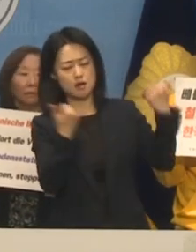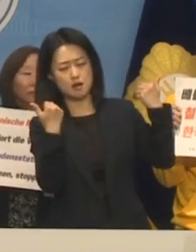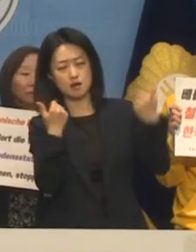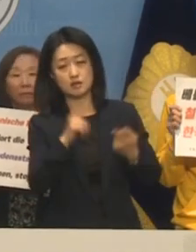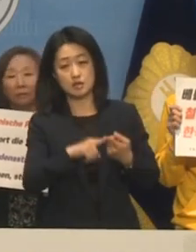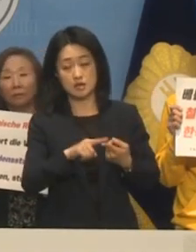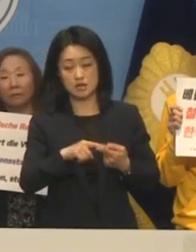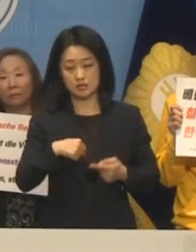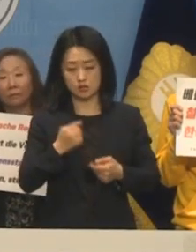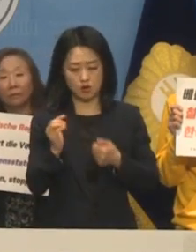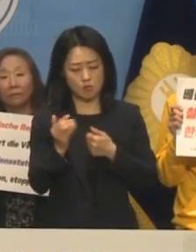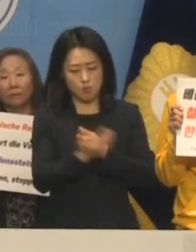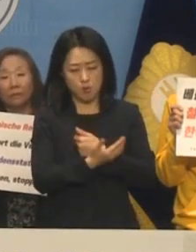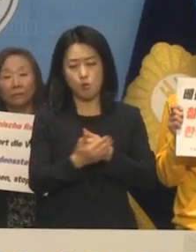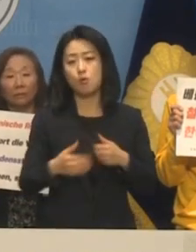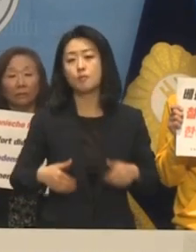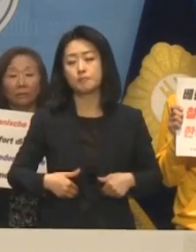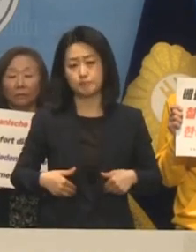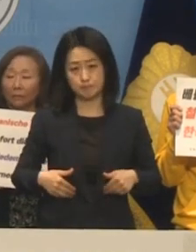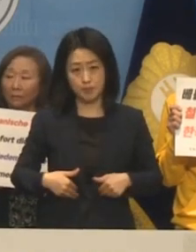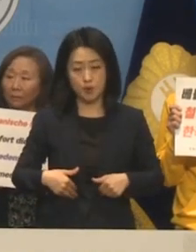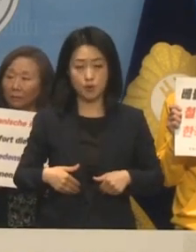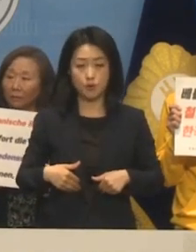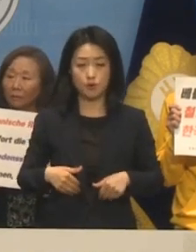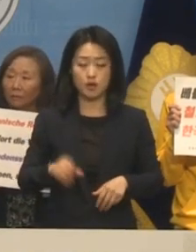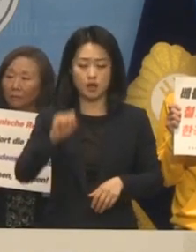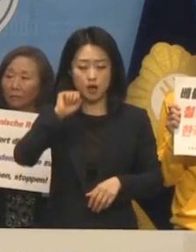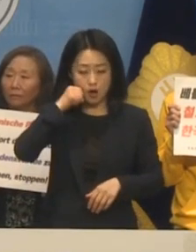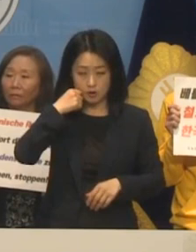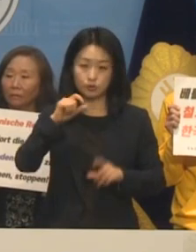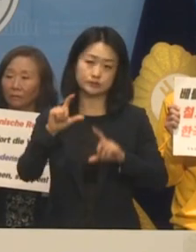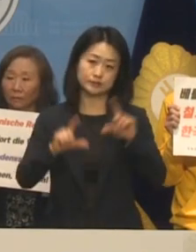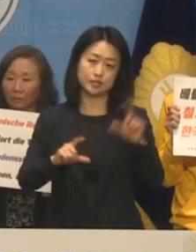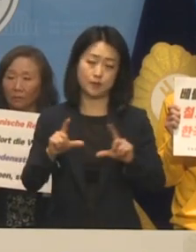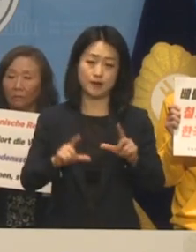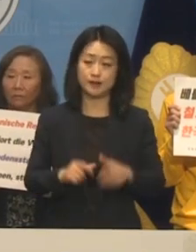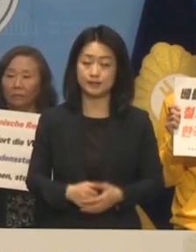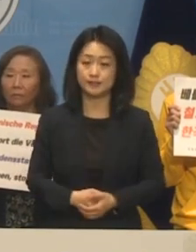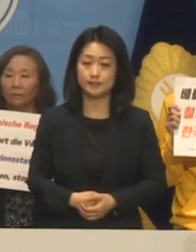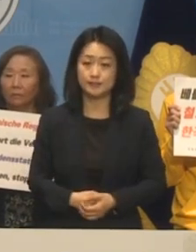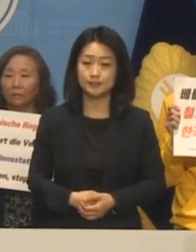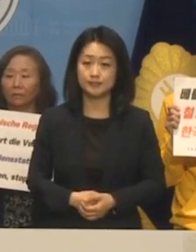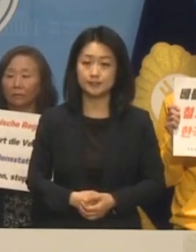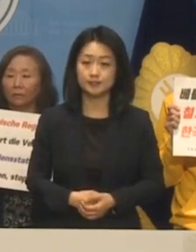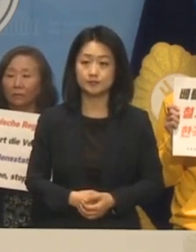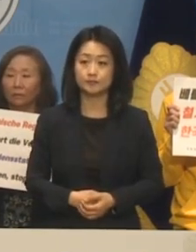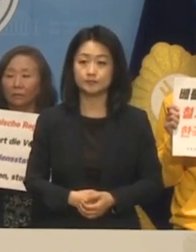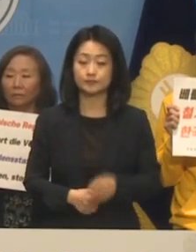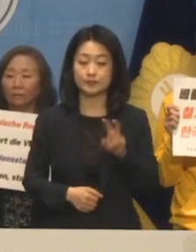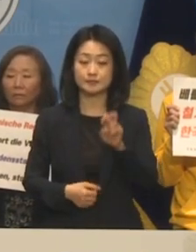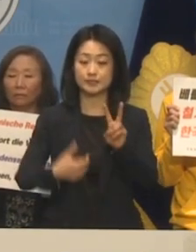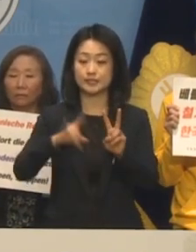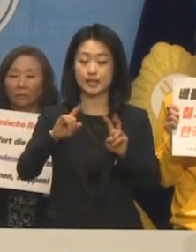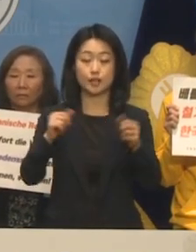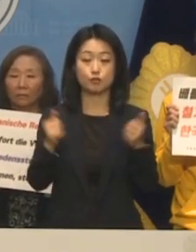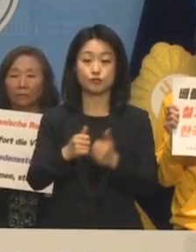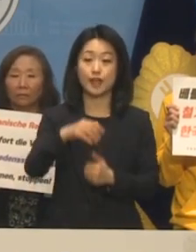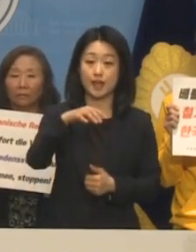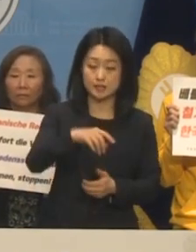속에서 스스로를 지켜야 하는 그러한 어려운 상황이 계속 반복되고 있습니다. 22대